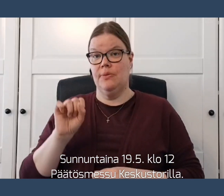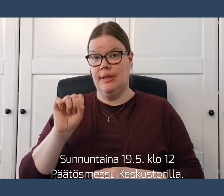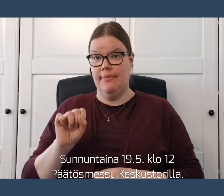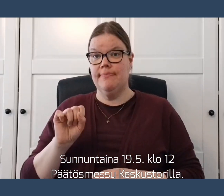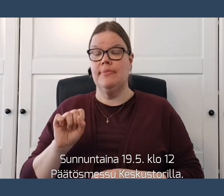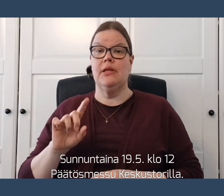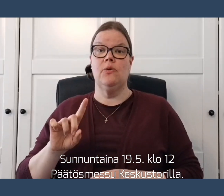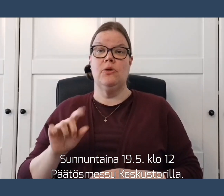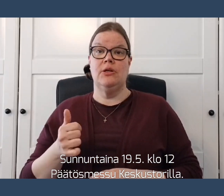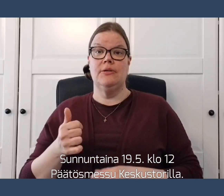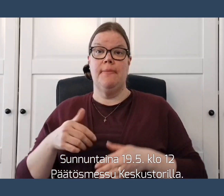Sunnuntaina